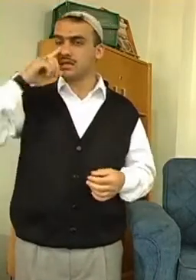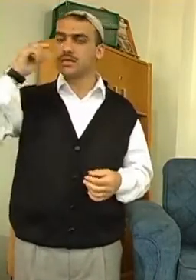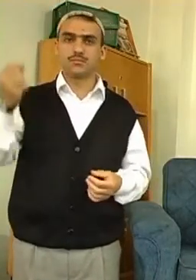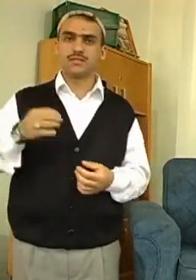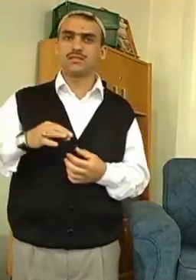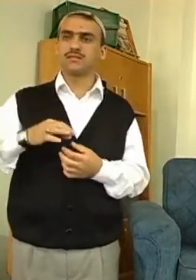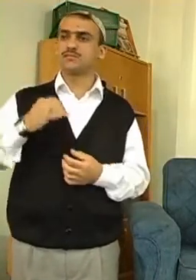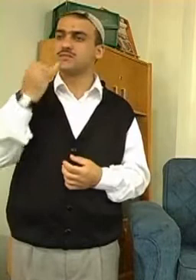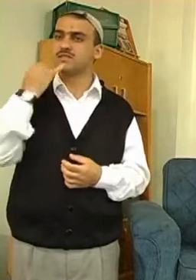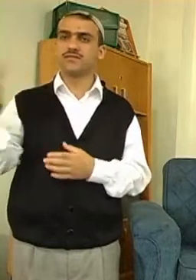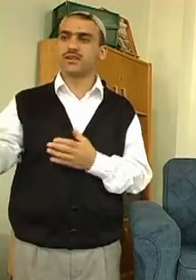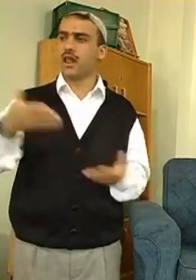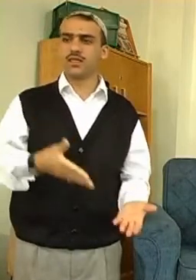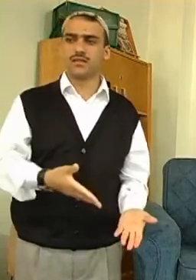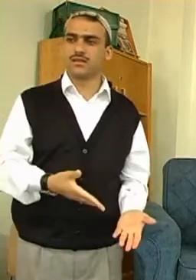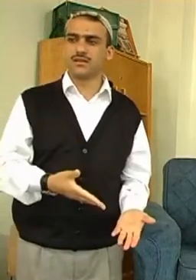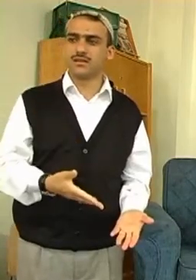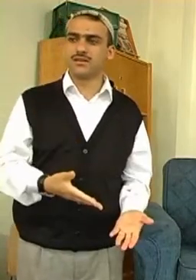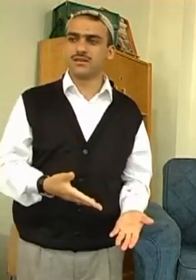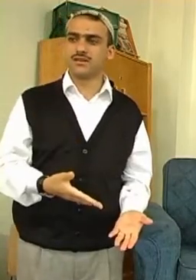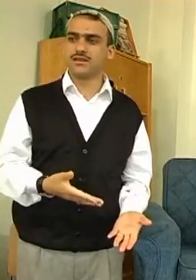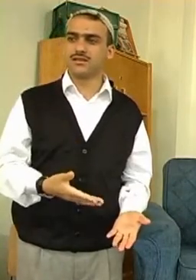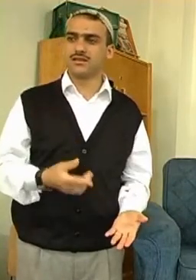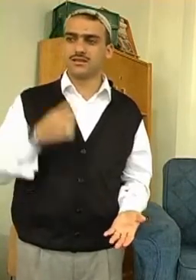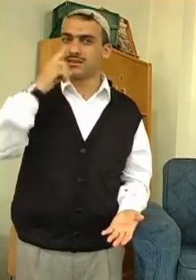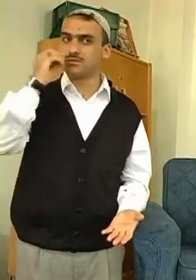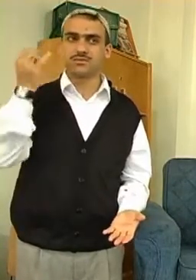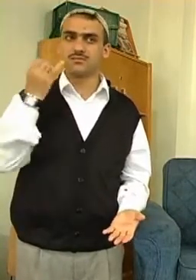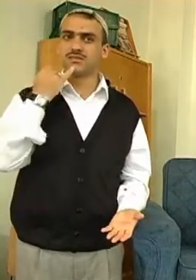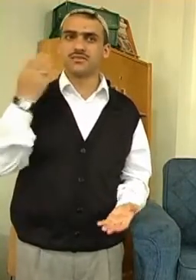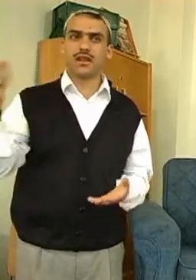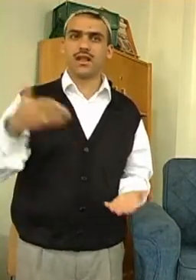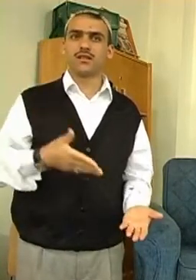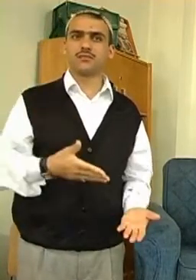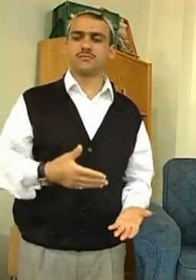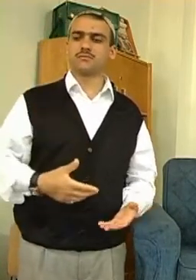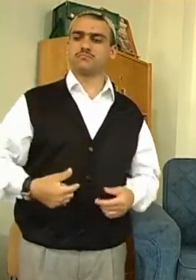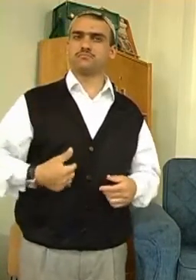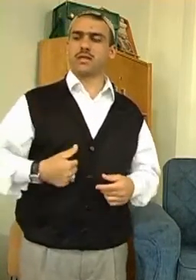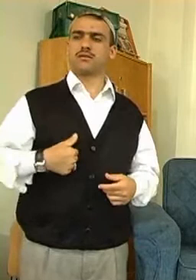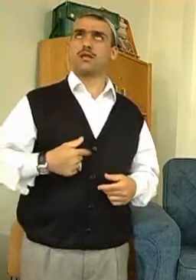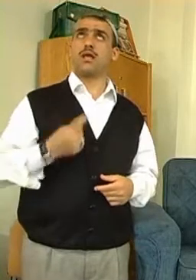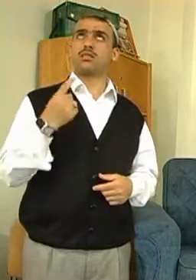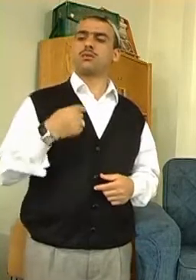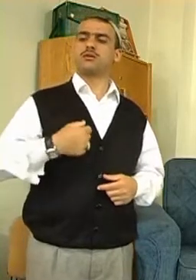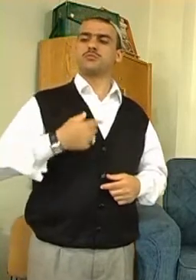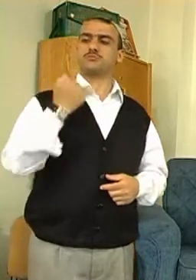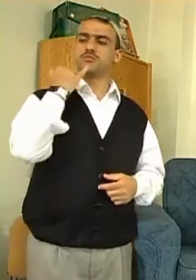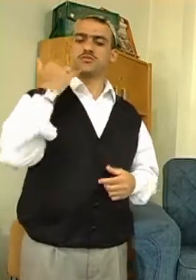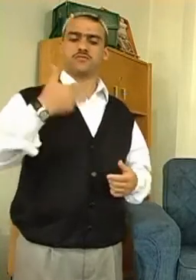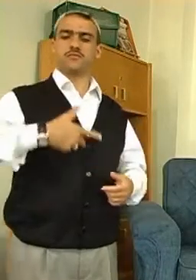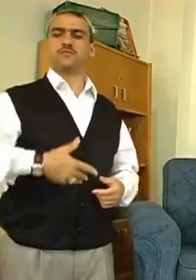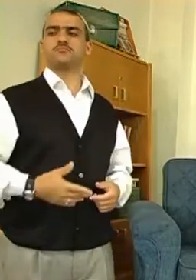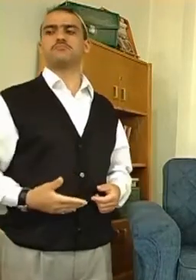Bitti mesele ya. İnsanın değeri buradan geliyor. Öteki değerler dediğim gibi şey, maddi